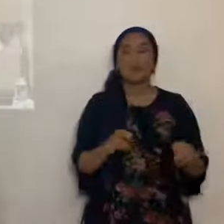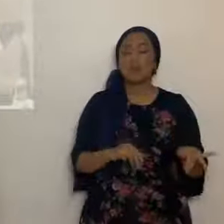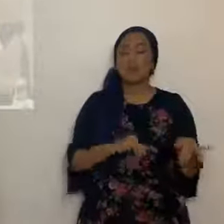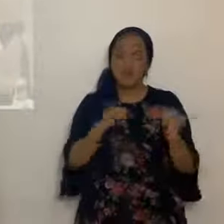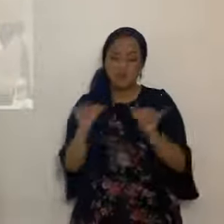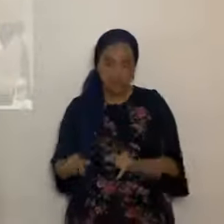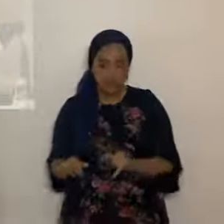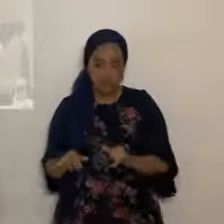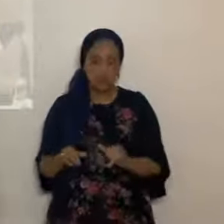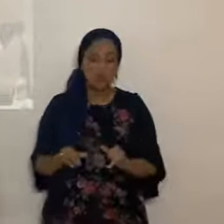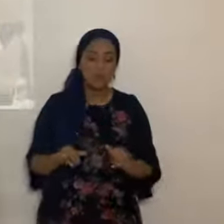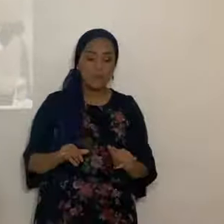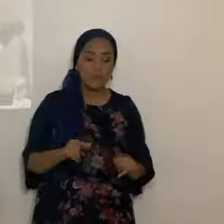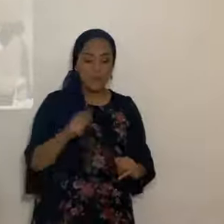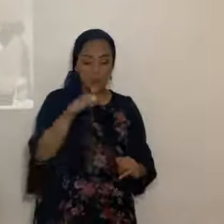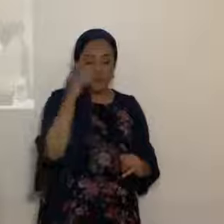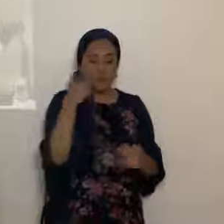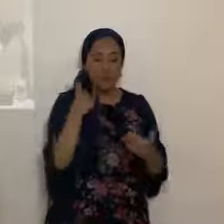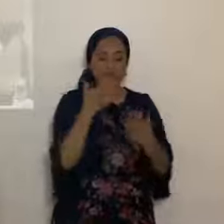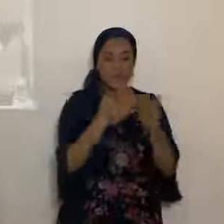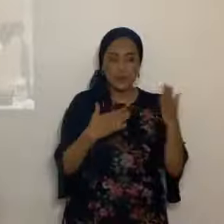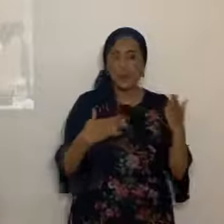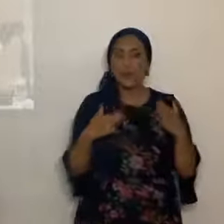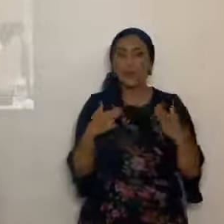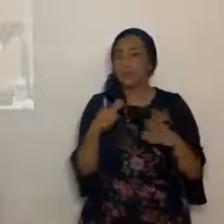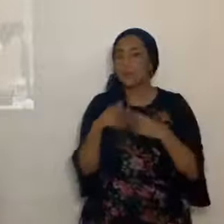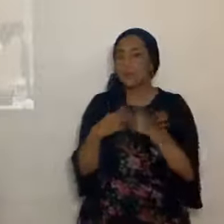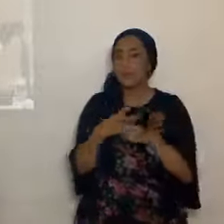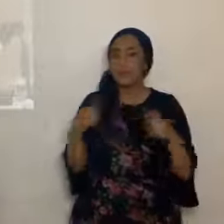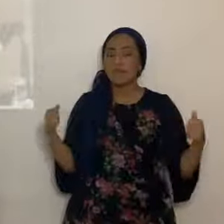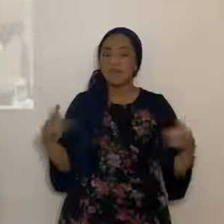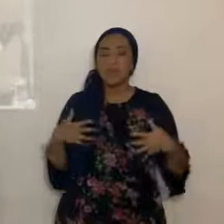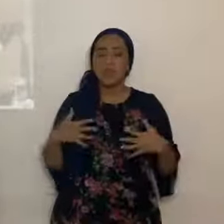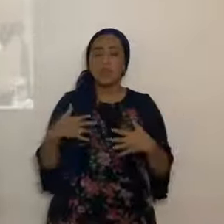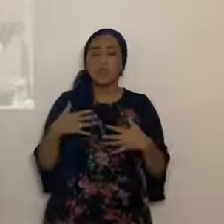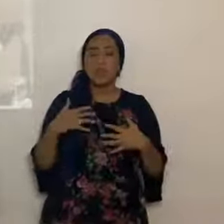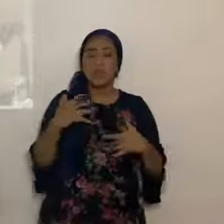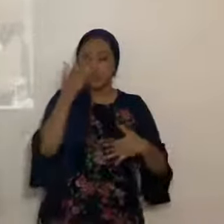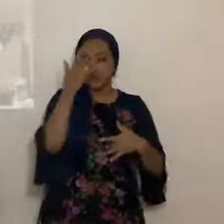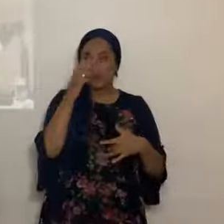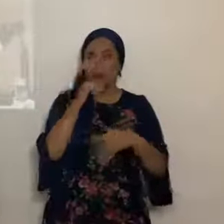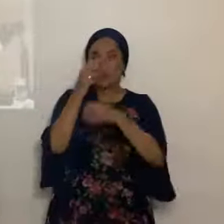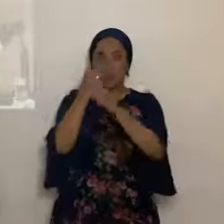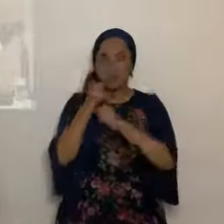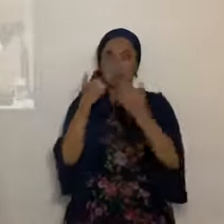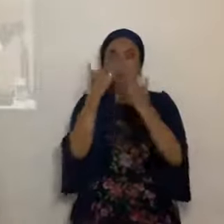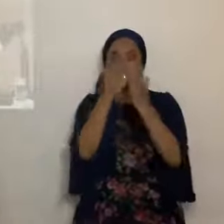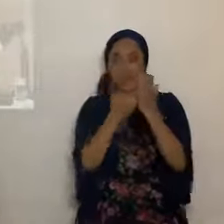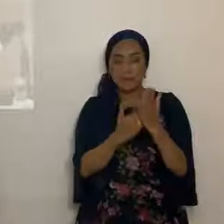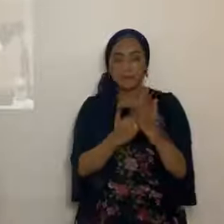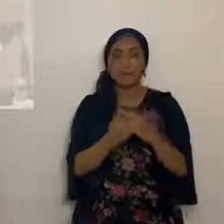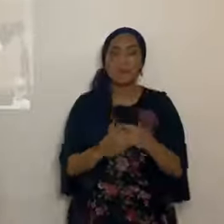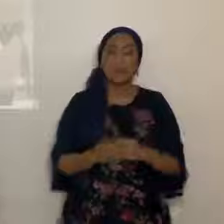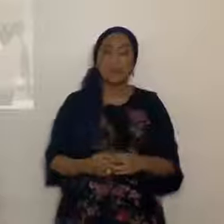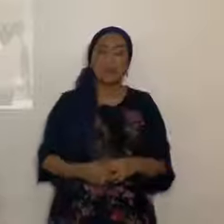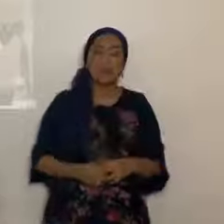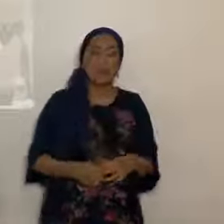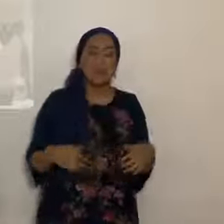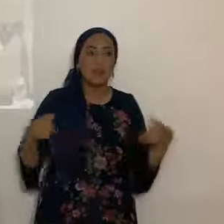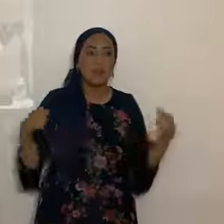También es por ciertos temores el que no llega a la sanidad. Eso ya lo he ministrado como punto siguiente.